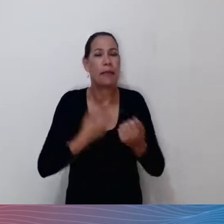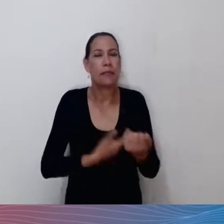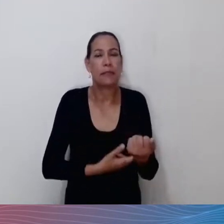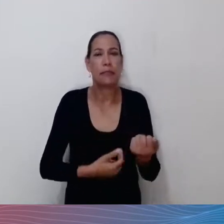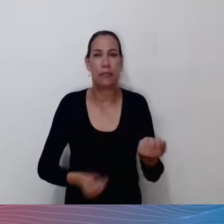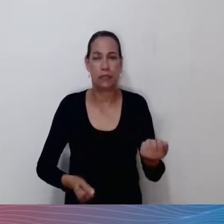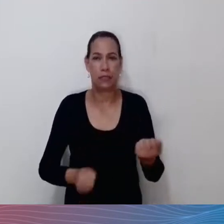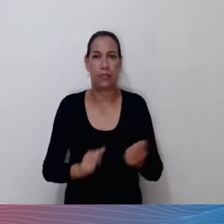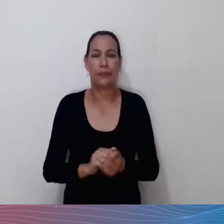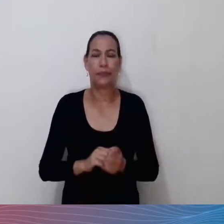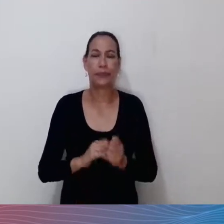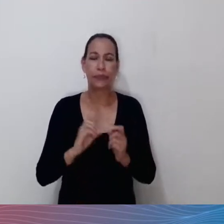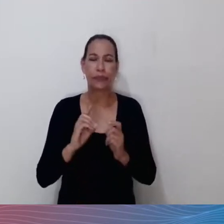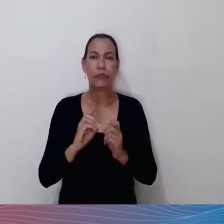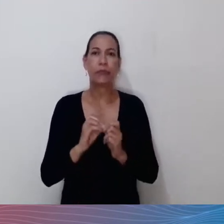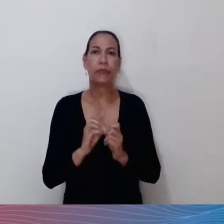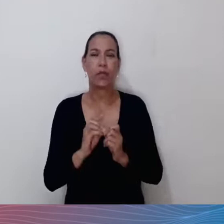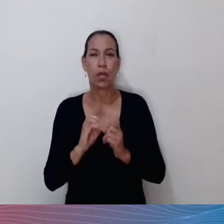mais graça vem.